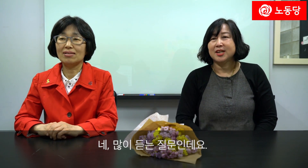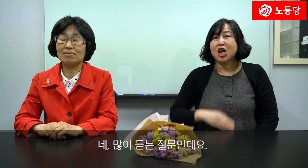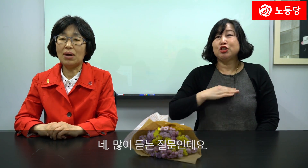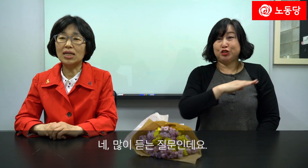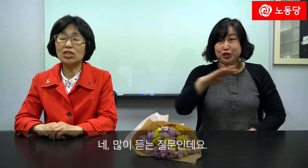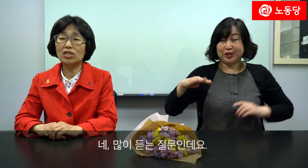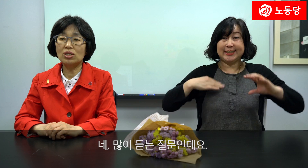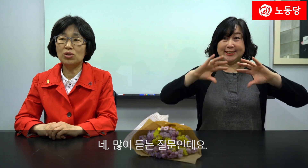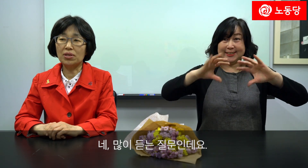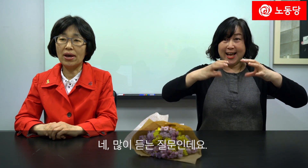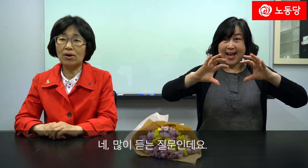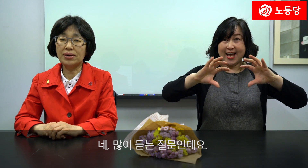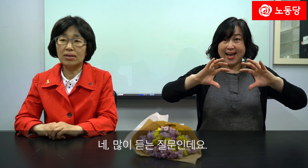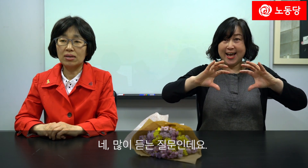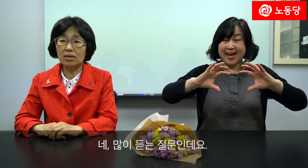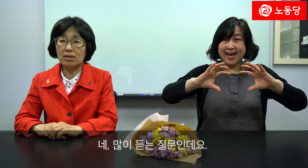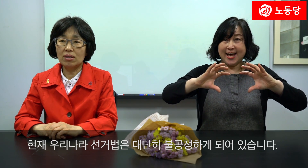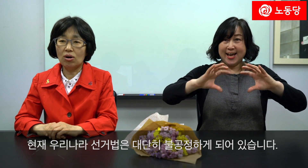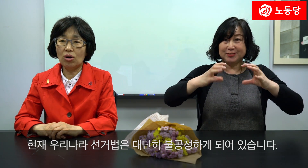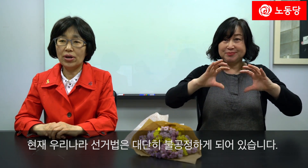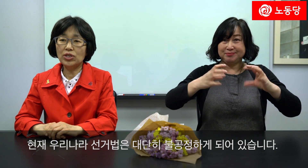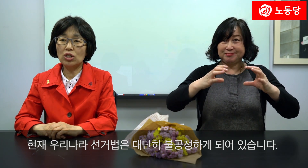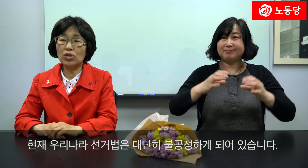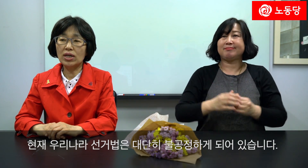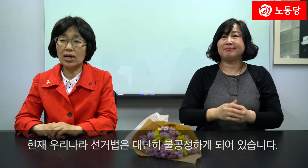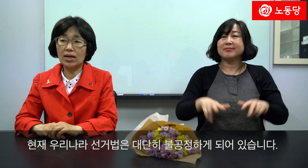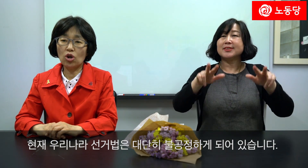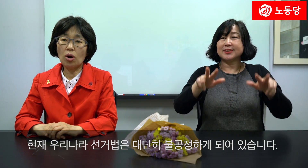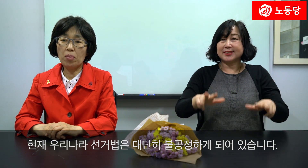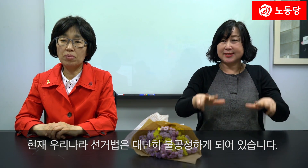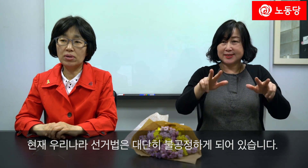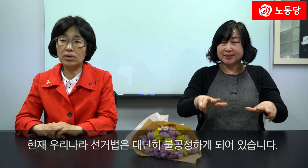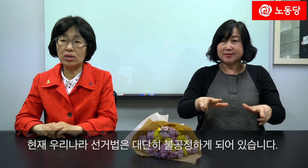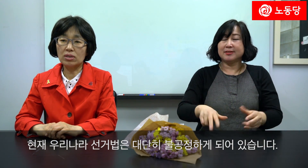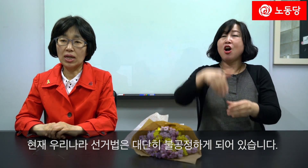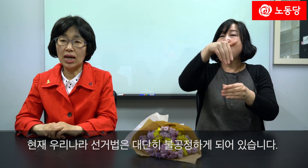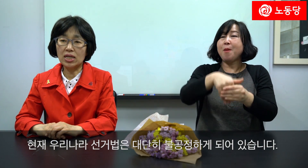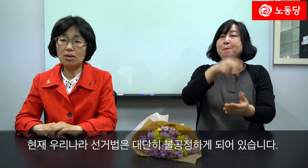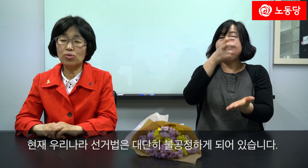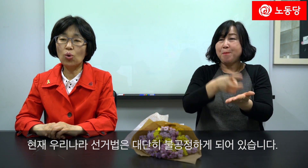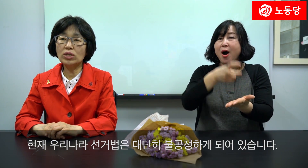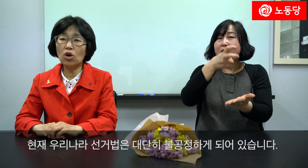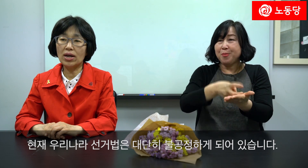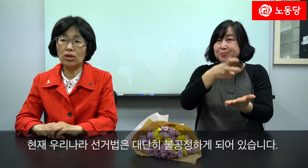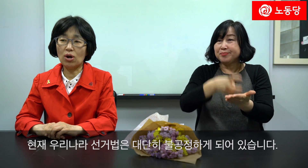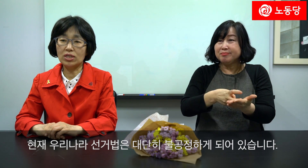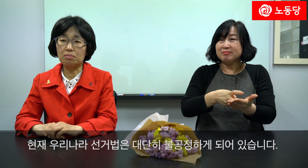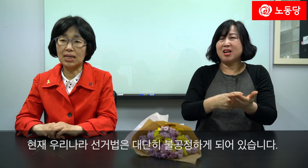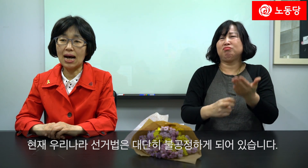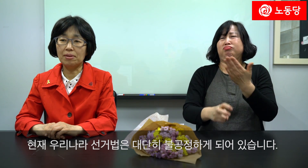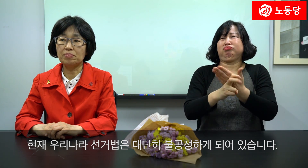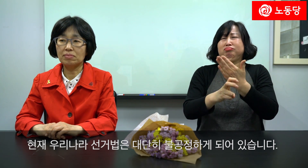네, 많이 듣는 질문인데요. 현재 우리나라 선거법은 대단히 불공정하게